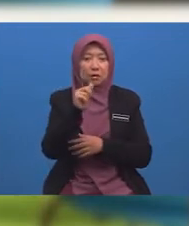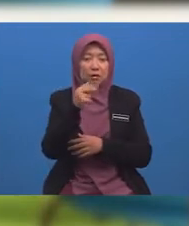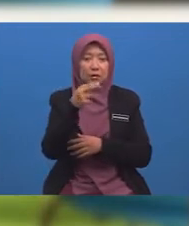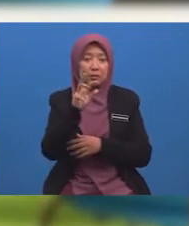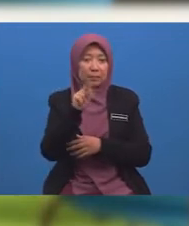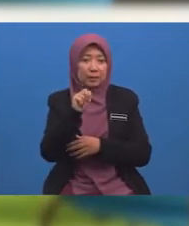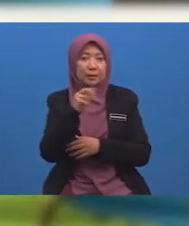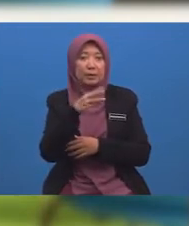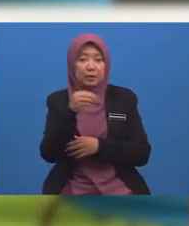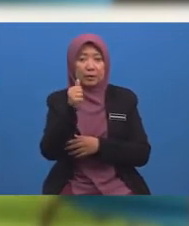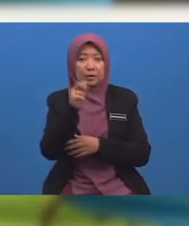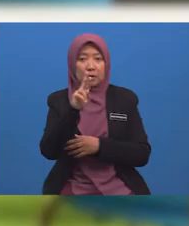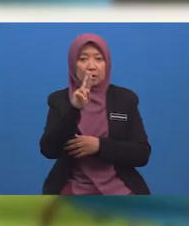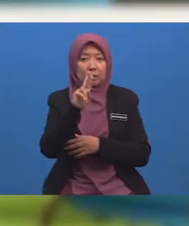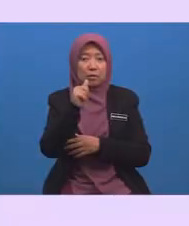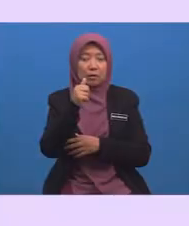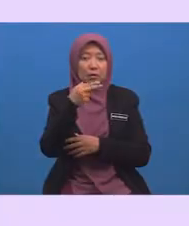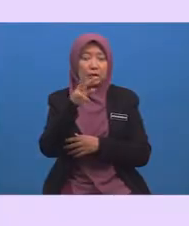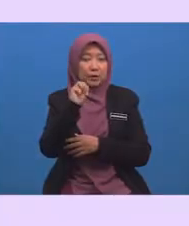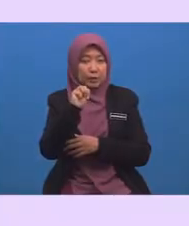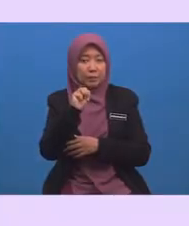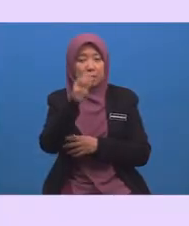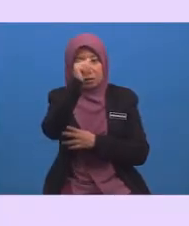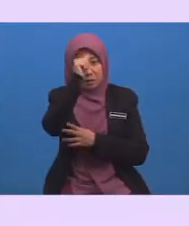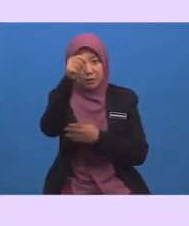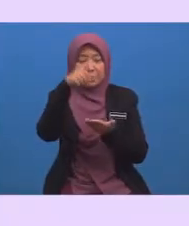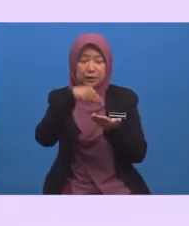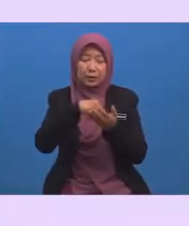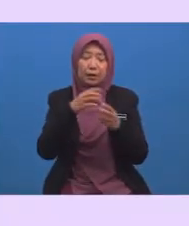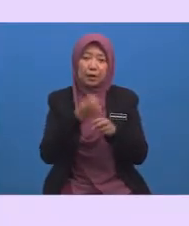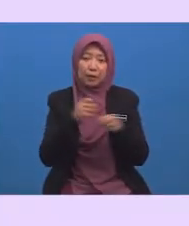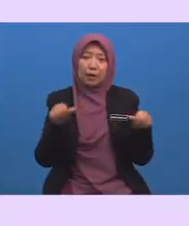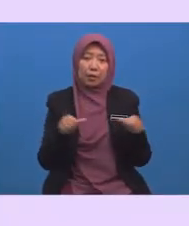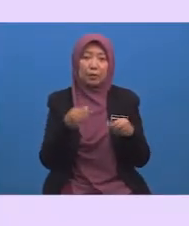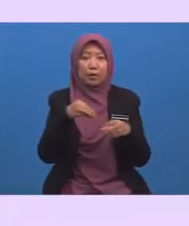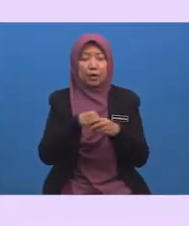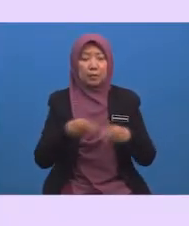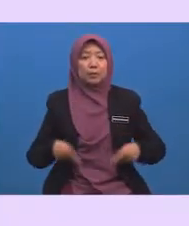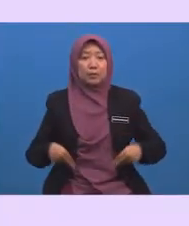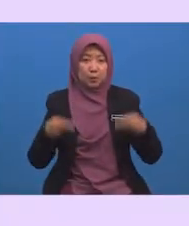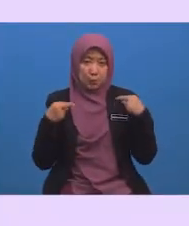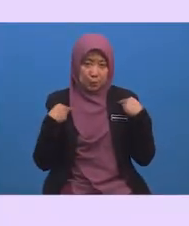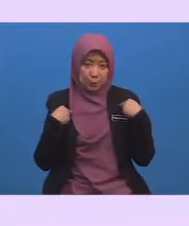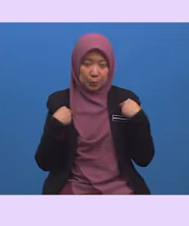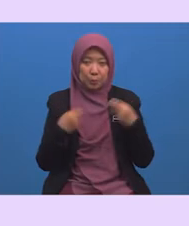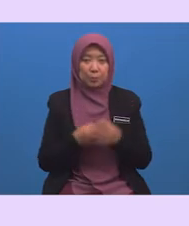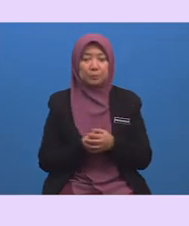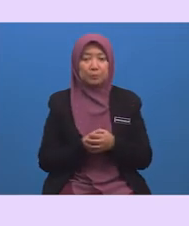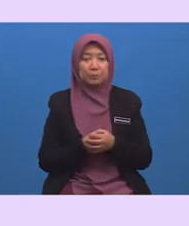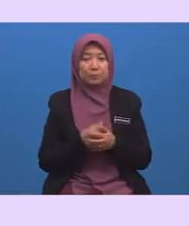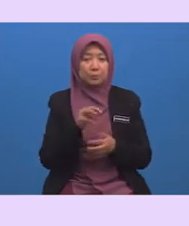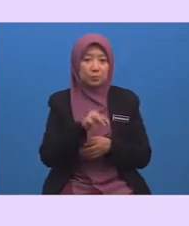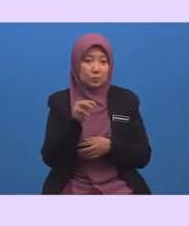Ar-Rahim Allah, murid-murid dapat mengamalkannya dalam kehidupan seharian.